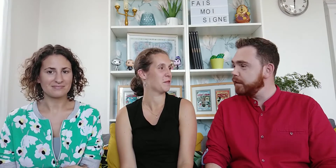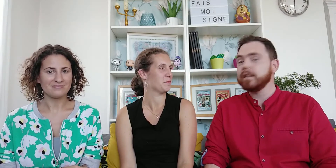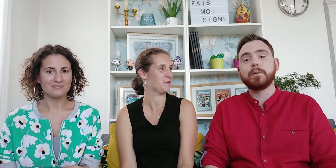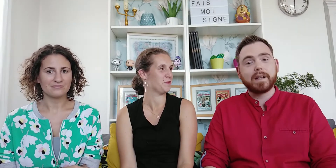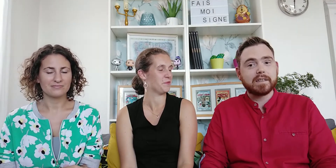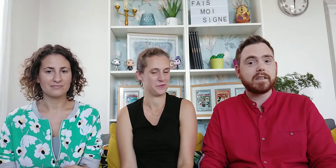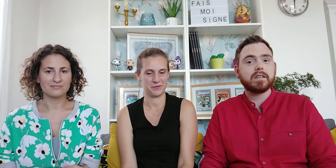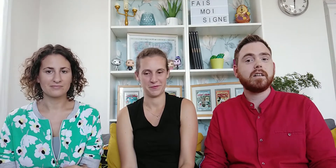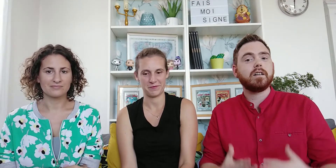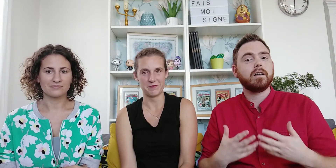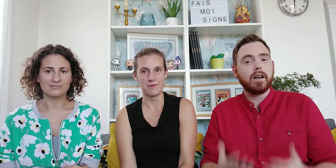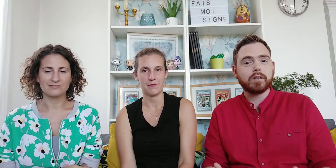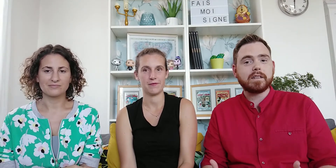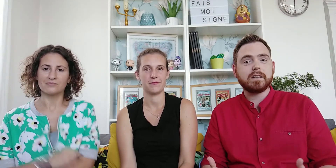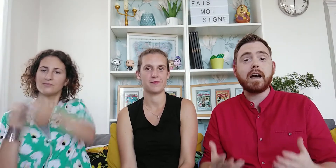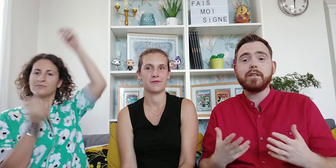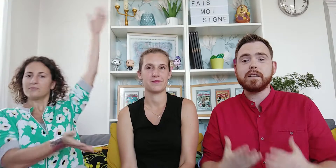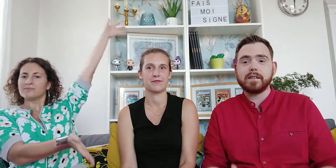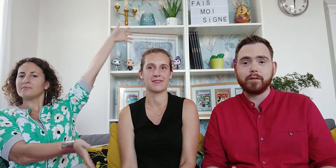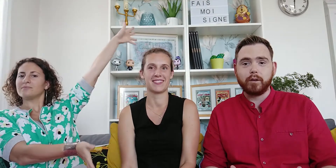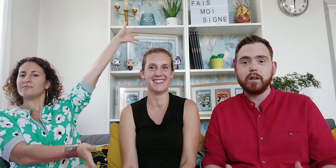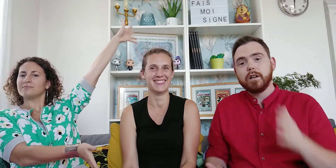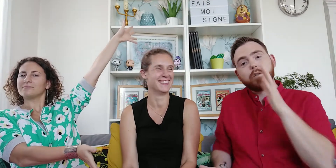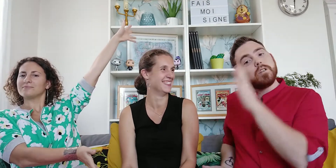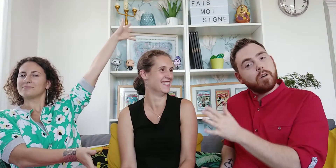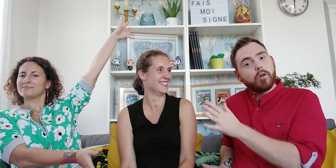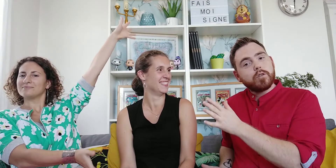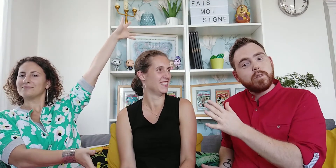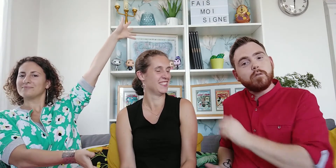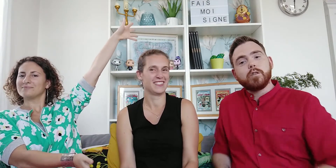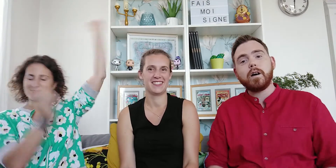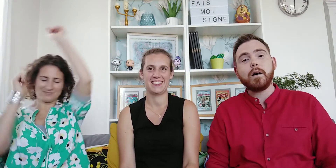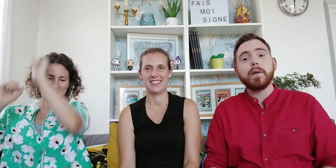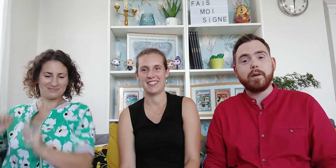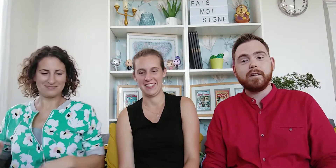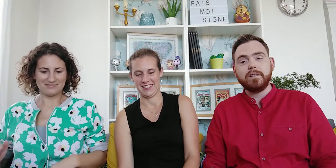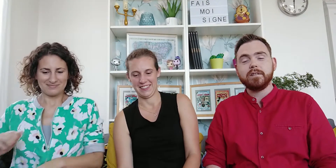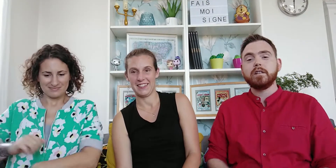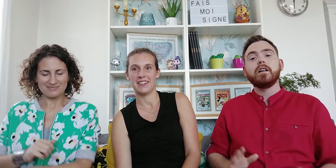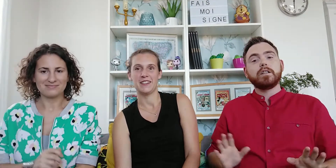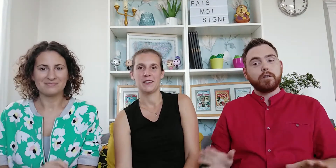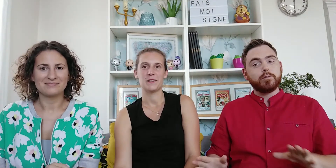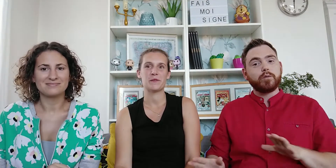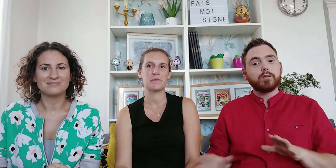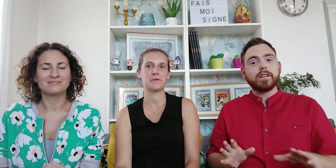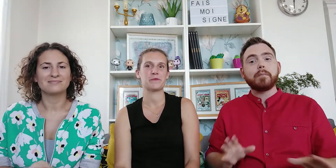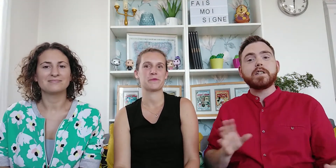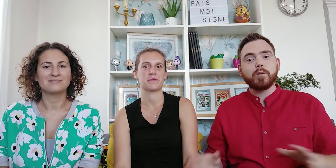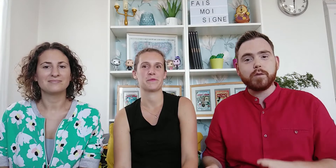venir qui pratique la langue des signes avec ses enfants. Donc aujourd'hui, on reçoit Maïwen qui va pouvoir nous en dire un petit peu plus